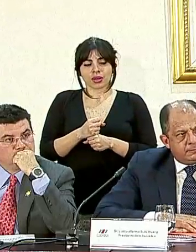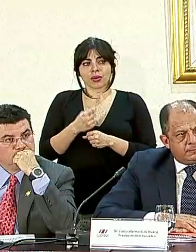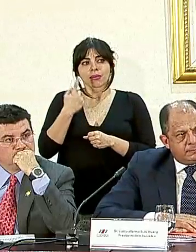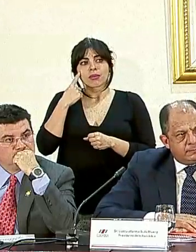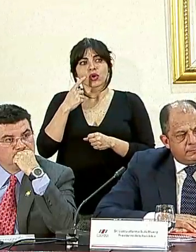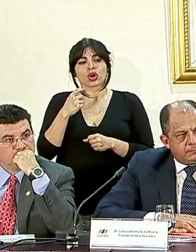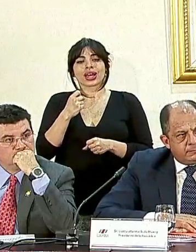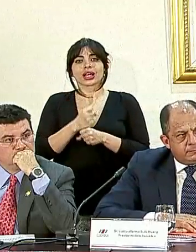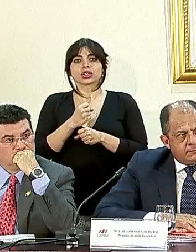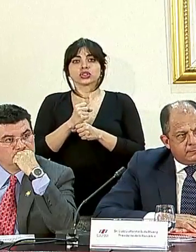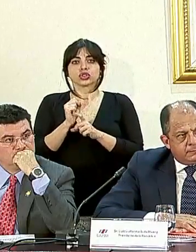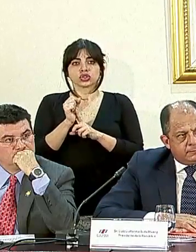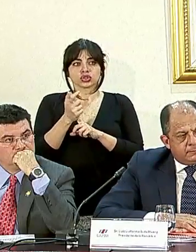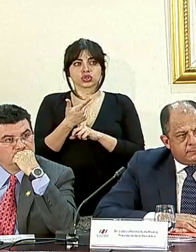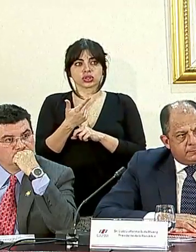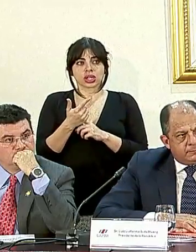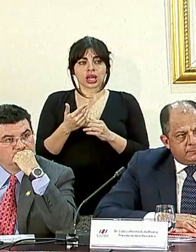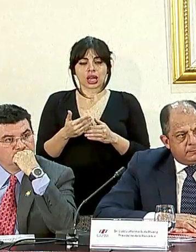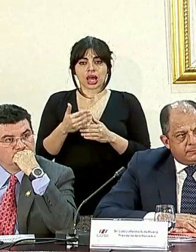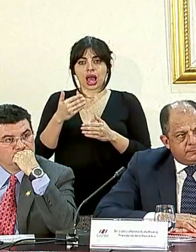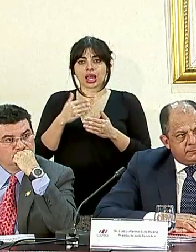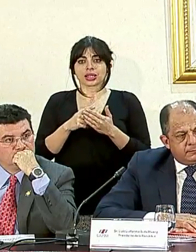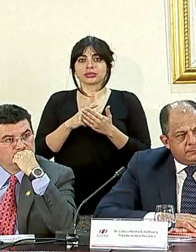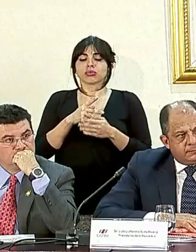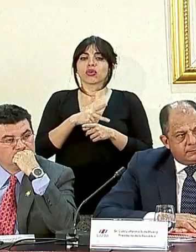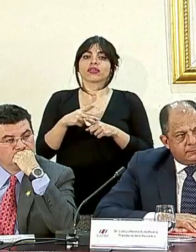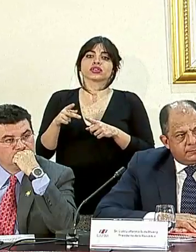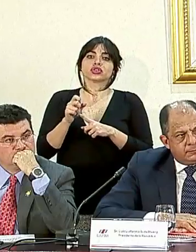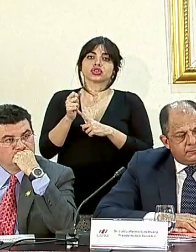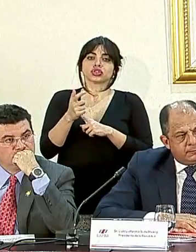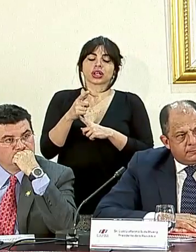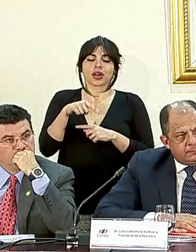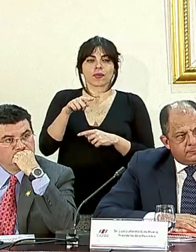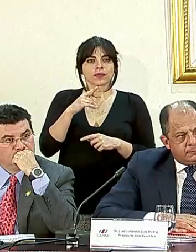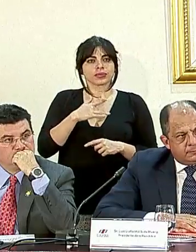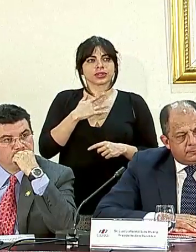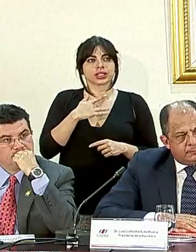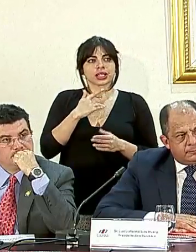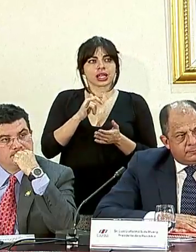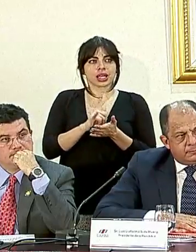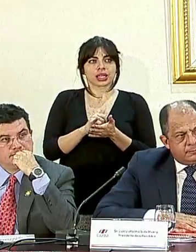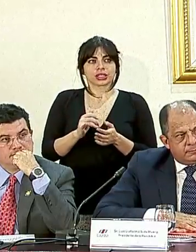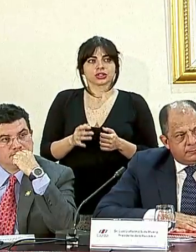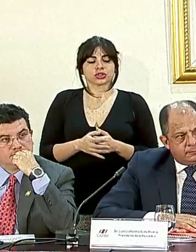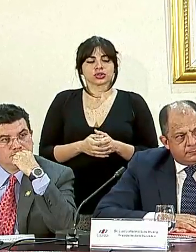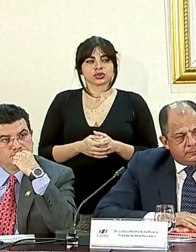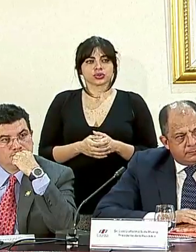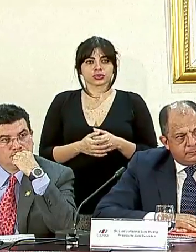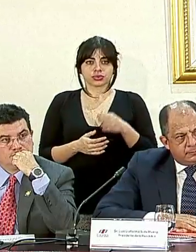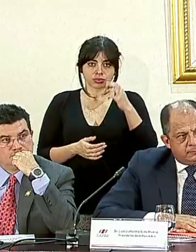gestor social, antes profesional social, y ellos sienten que esto está